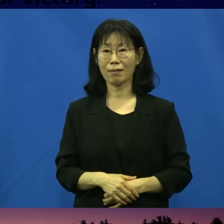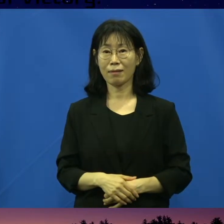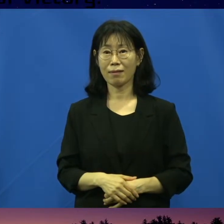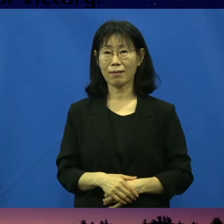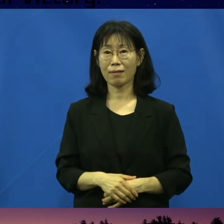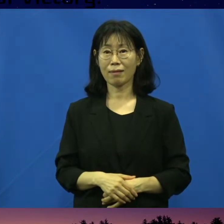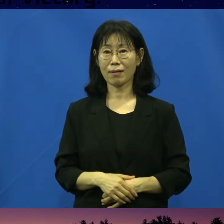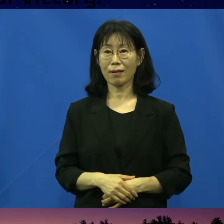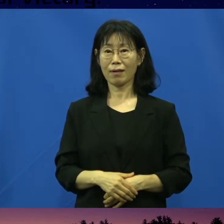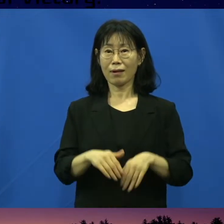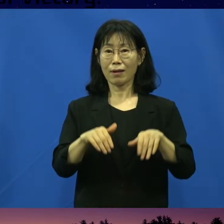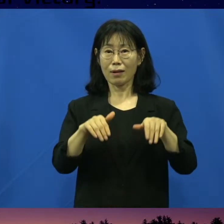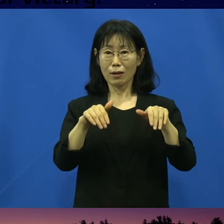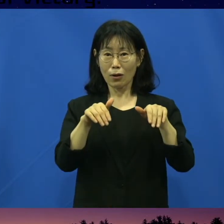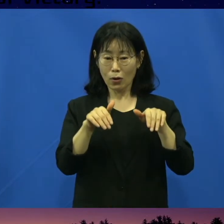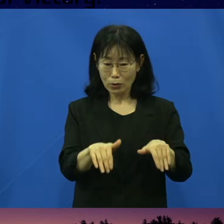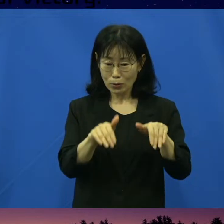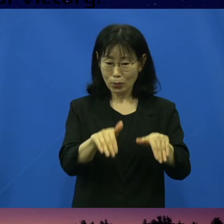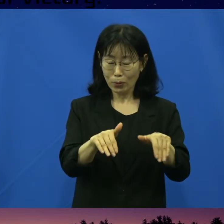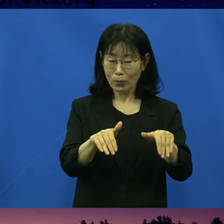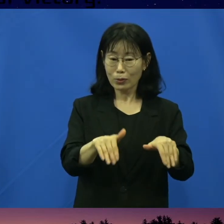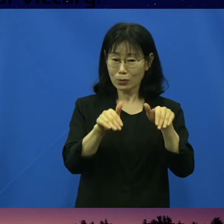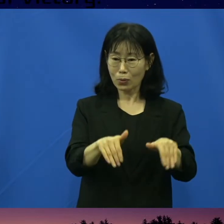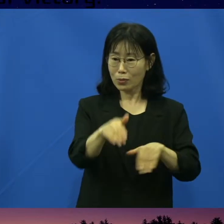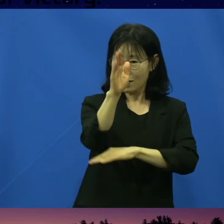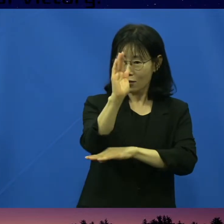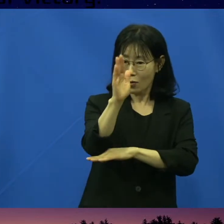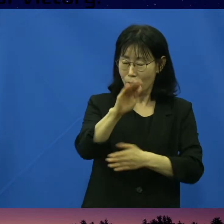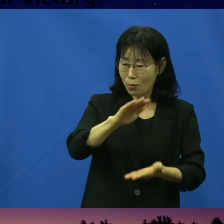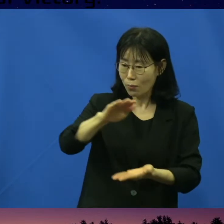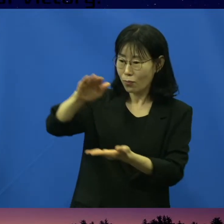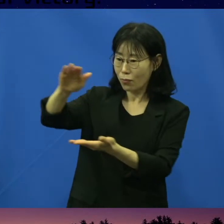하나 못 하십니까? 강력한 설교예요.